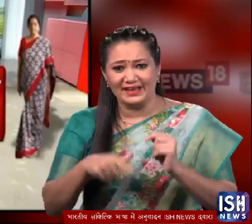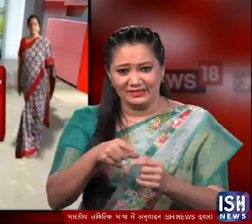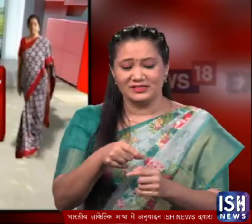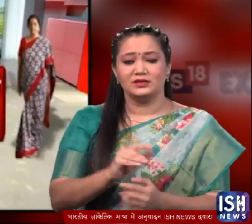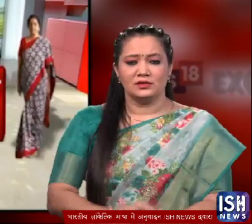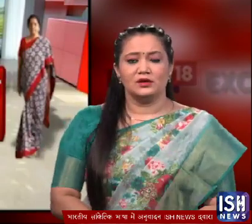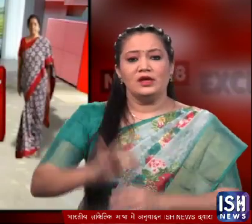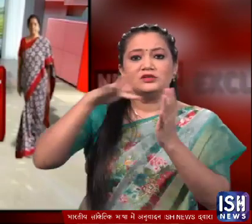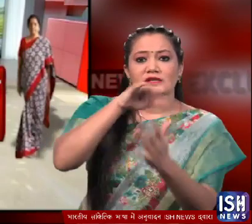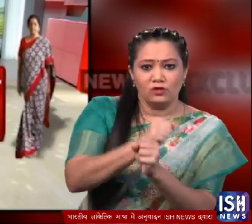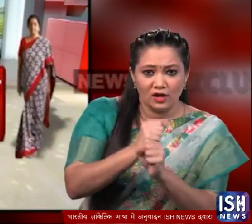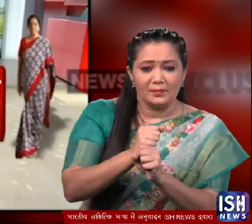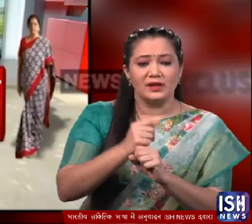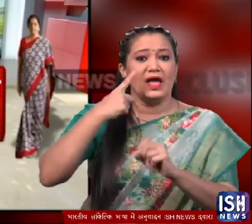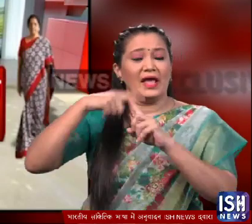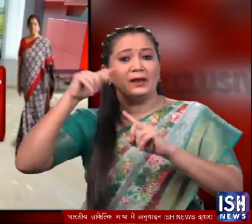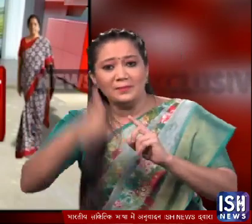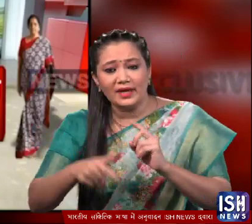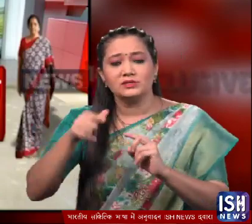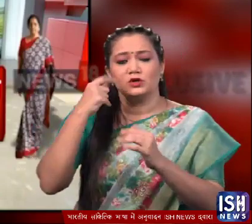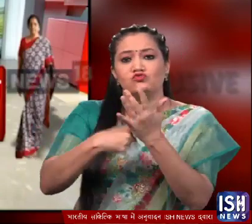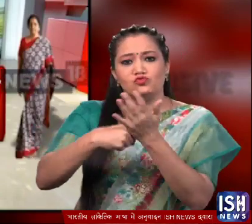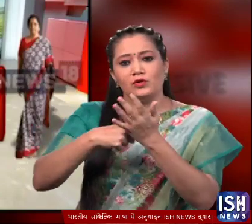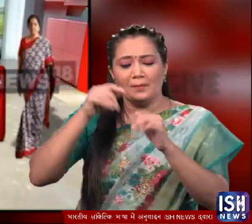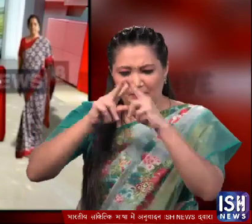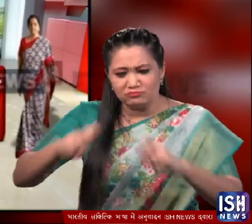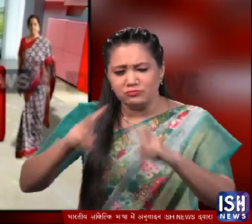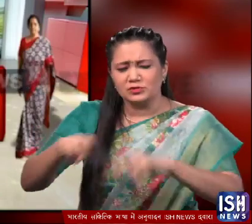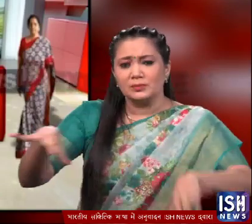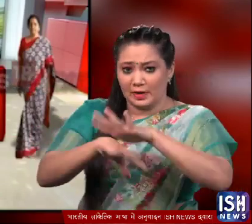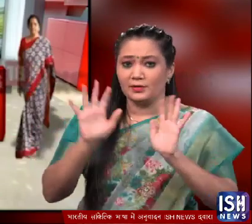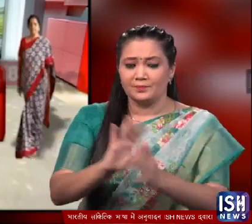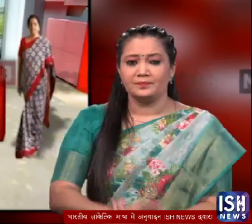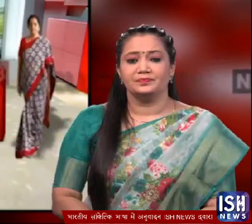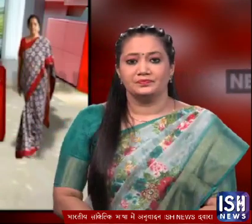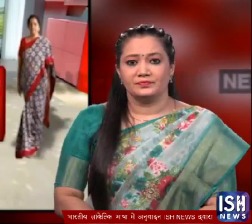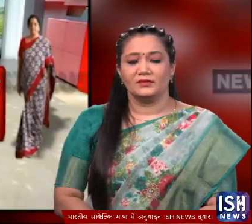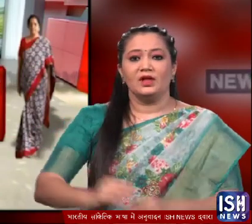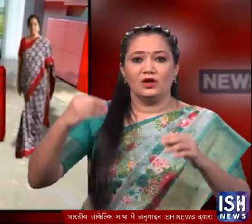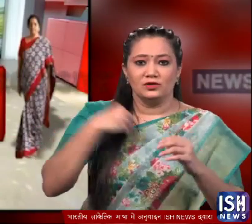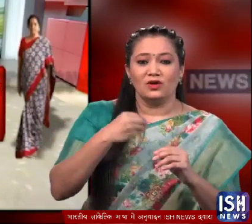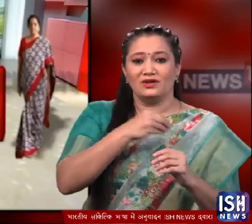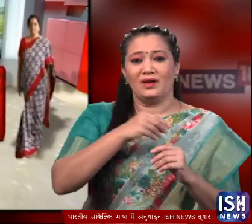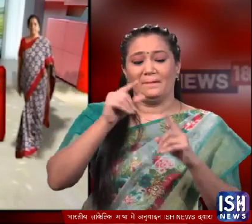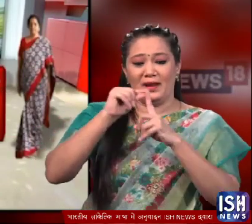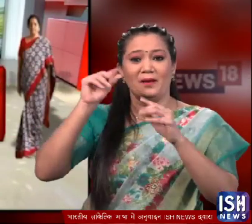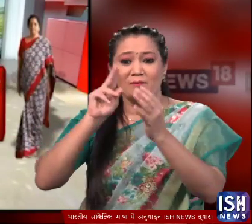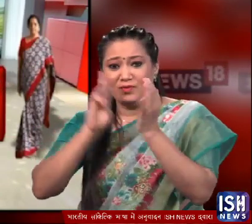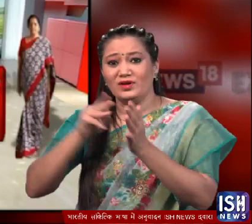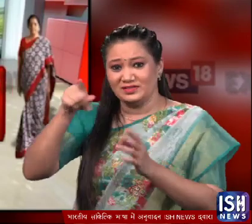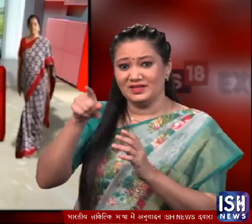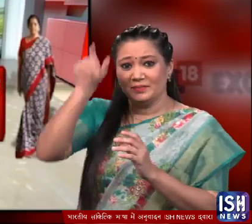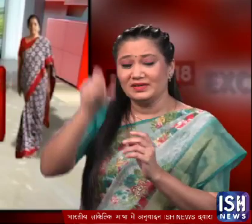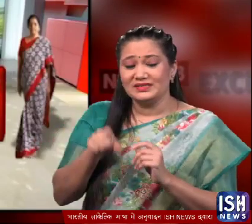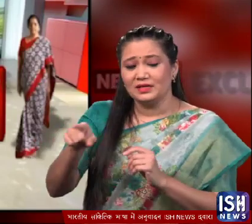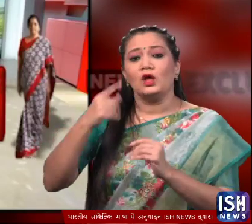करने के लिए केंद्र सरकार इनकम टैक्स एक्ट में संशोधन करेगी। 2012 में डॉक्टर प्रणब मुखर्जी देश के वित्त मंत्री थे